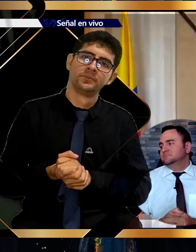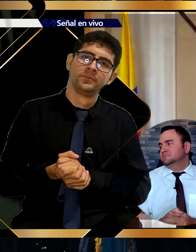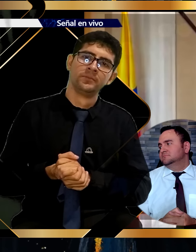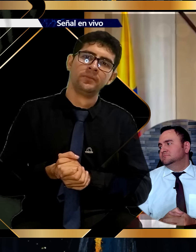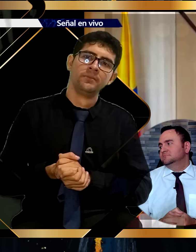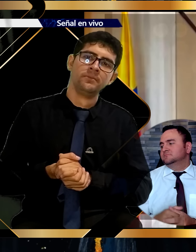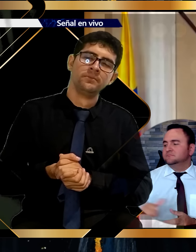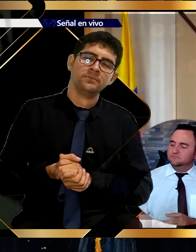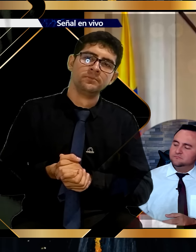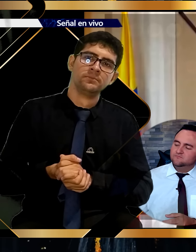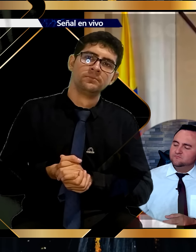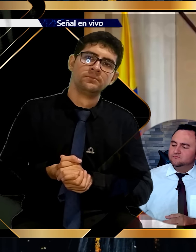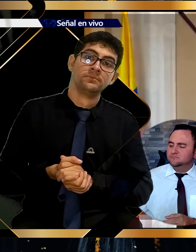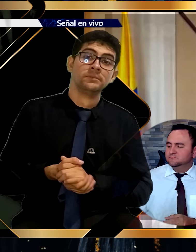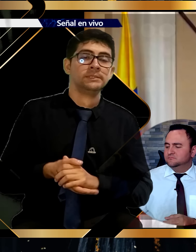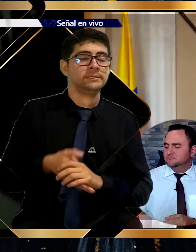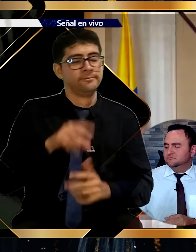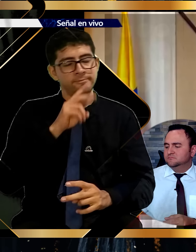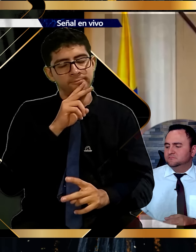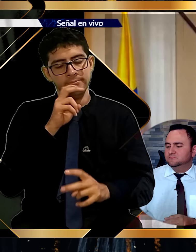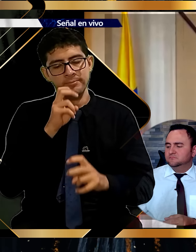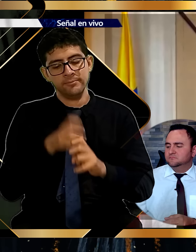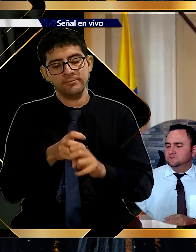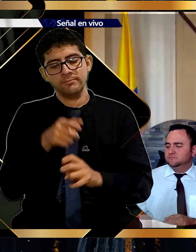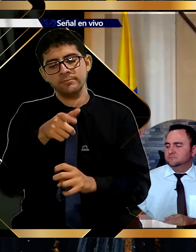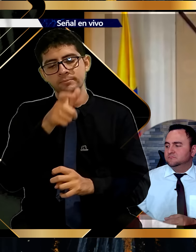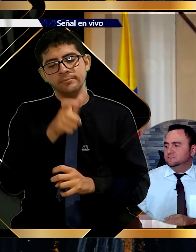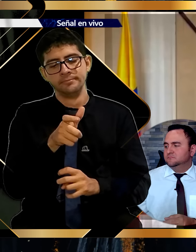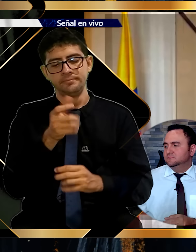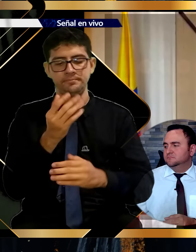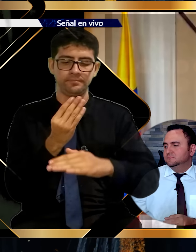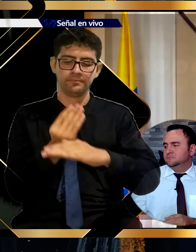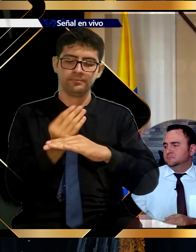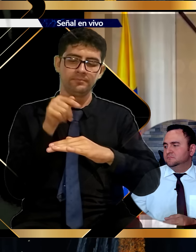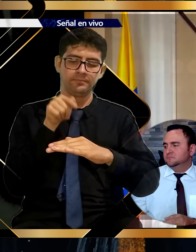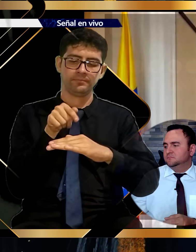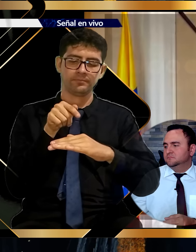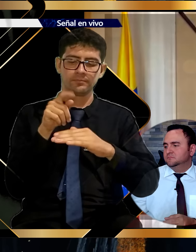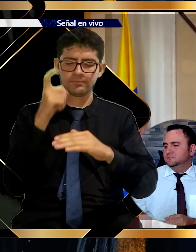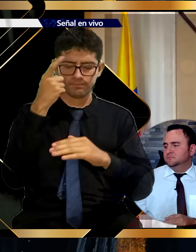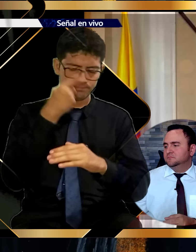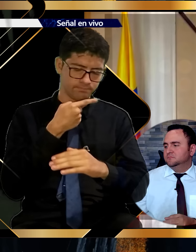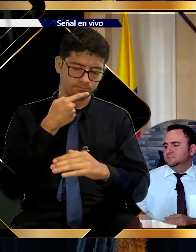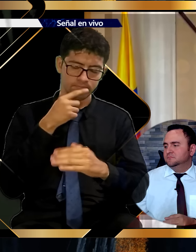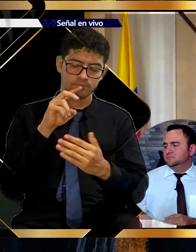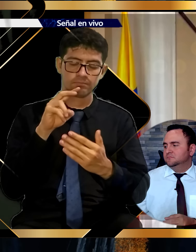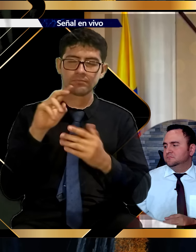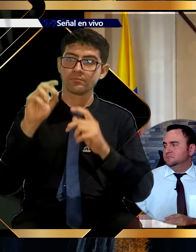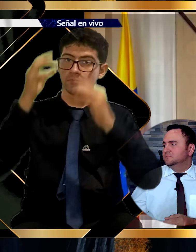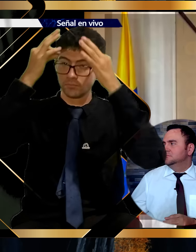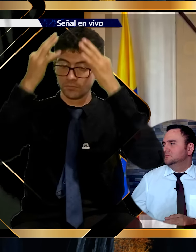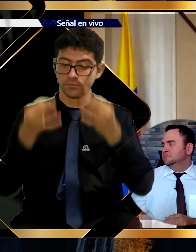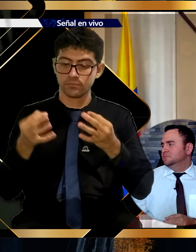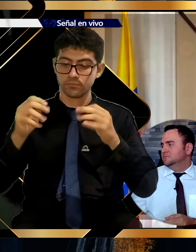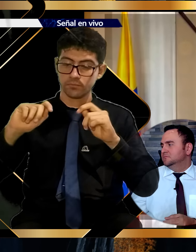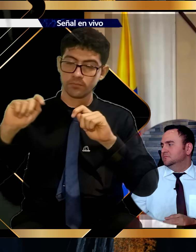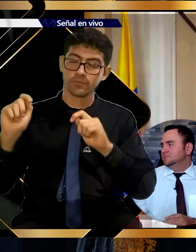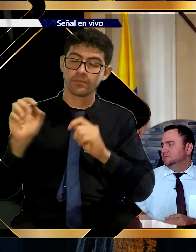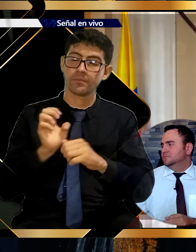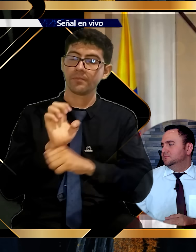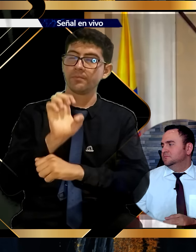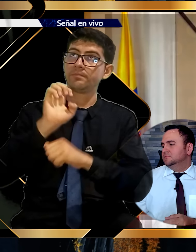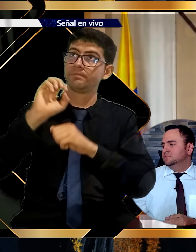que una congregación se arrepintió, creyó el Evangelio, se bautizó, recibió el Espíritu